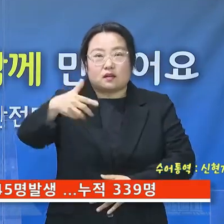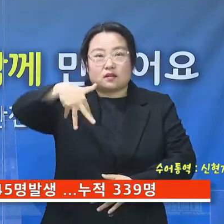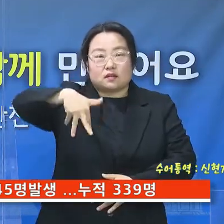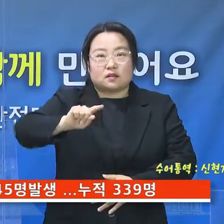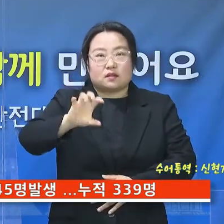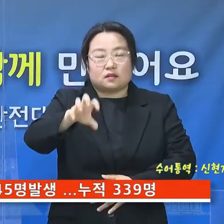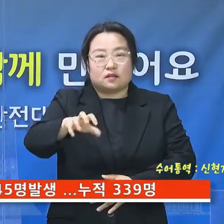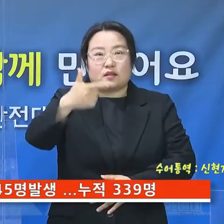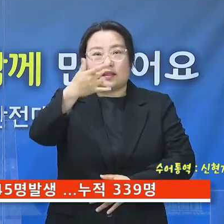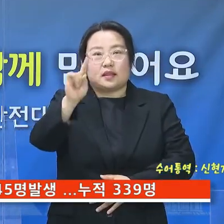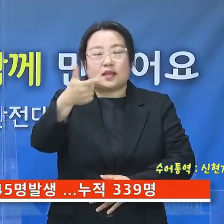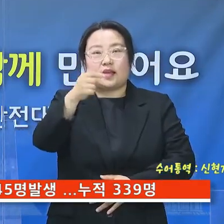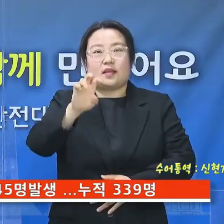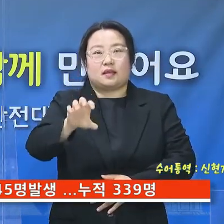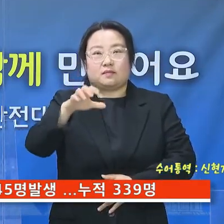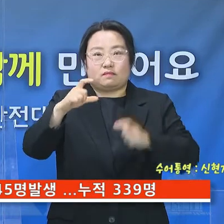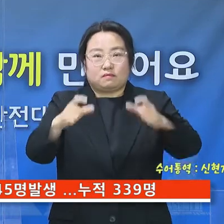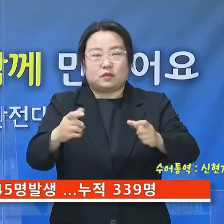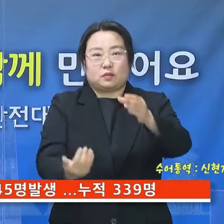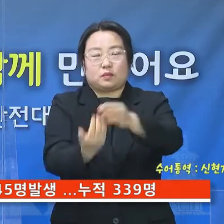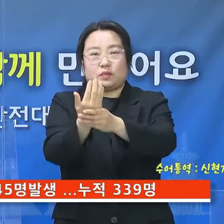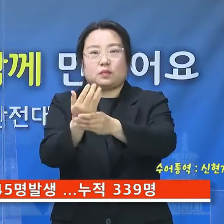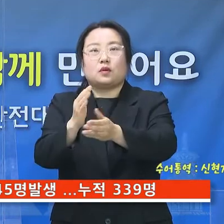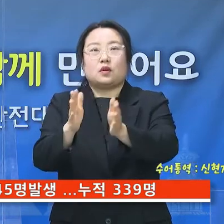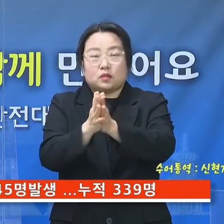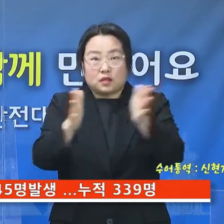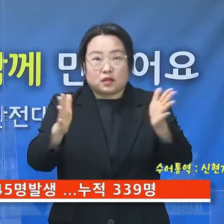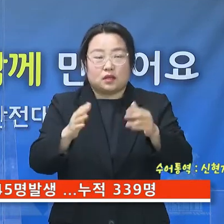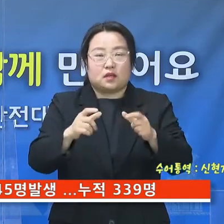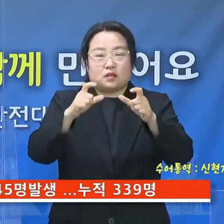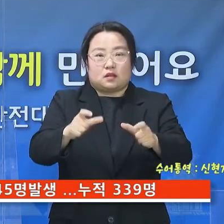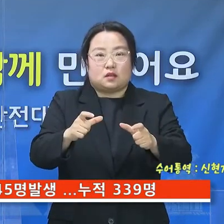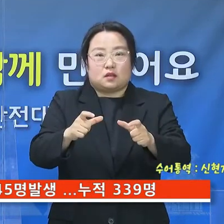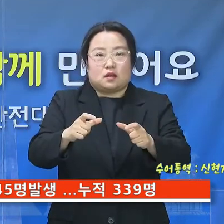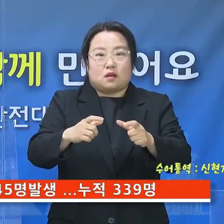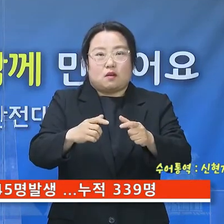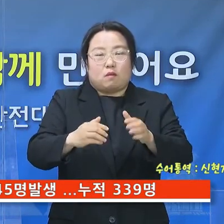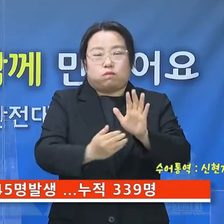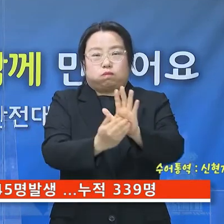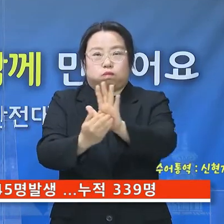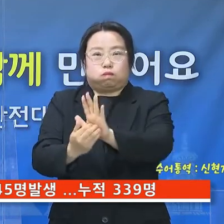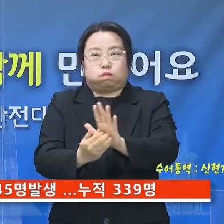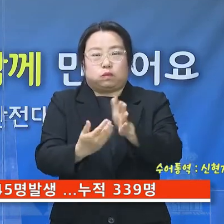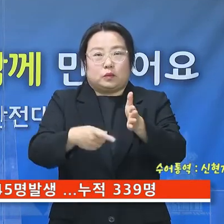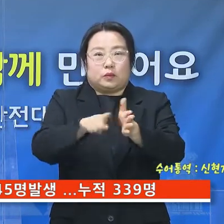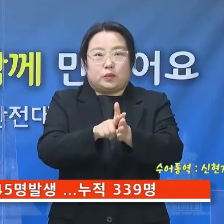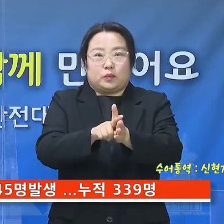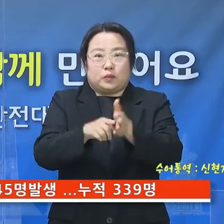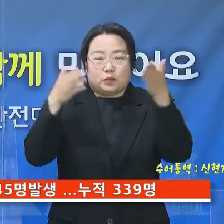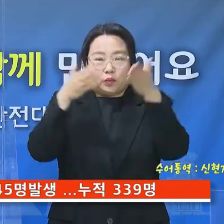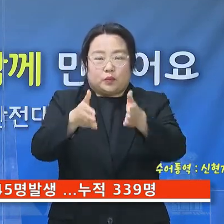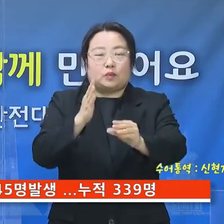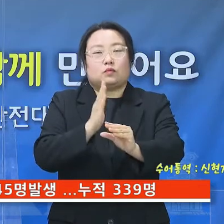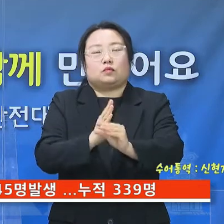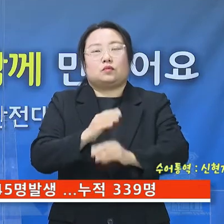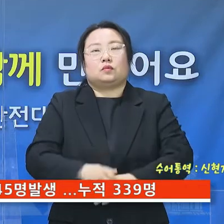지역 감염에 시작된 이후 우리 시는 지역간의 확산 방지를 위해 총력 대응 하 고 있습니다